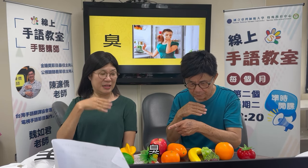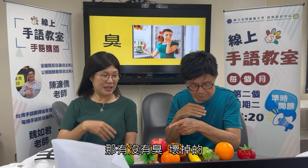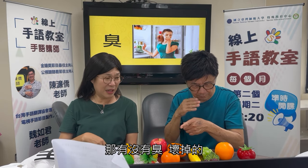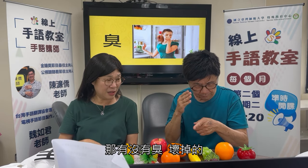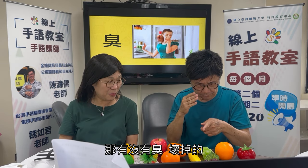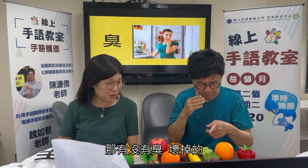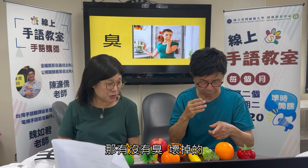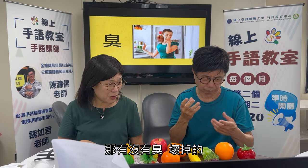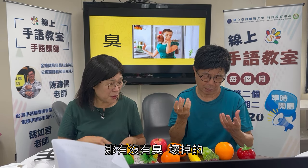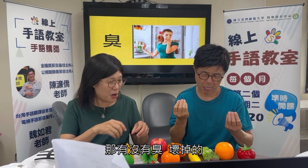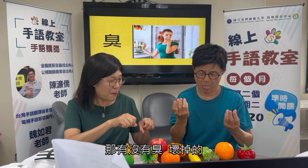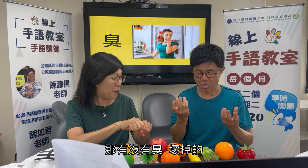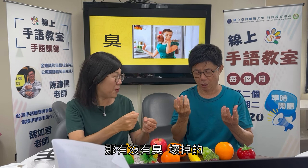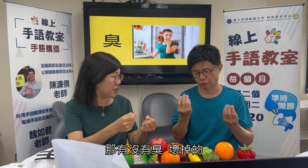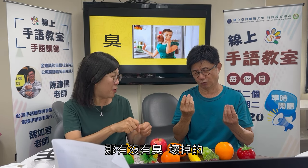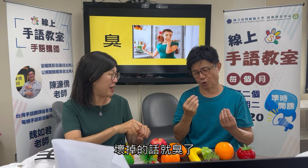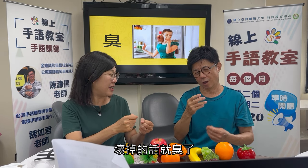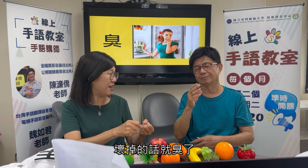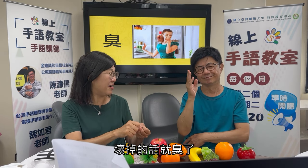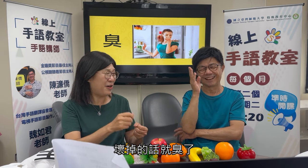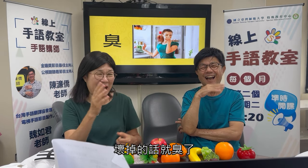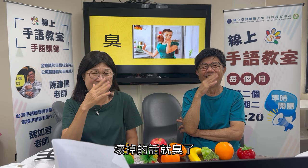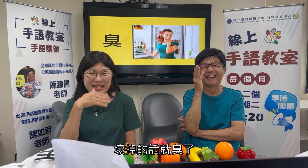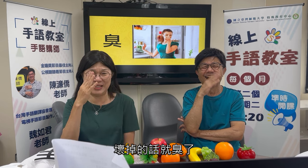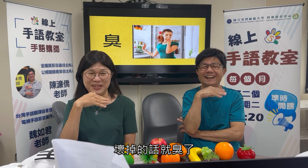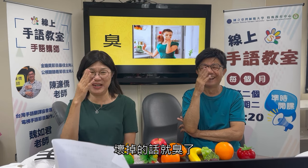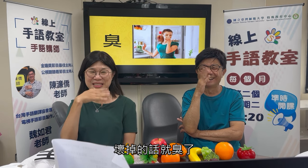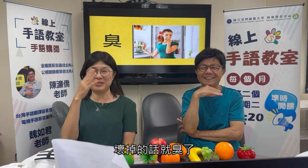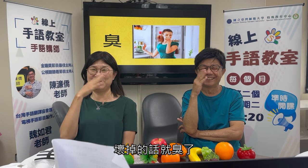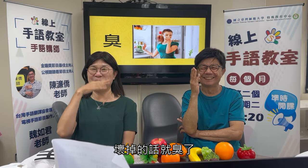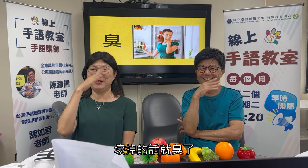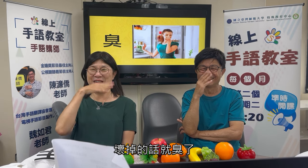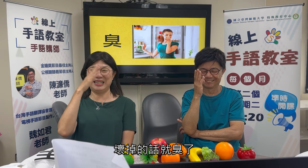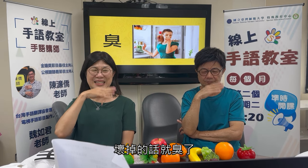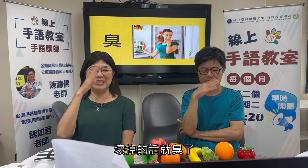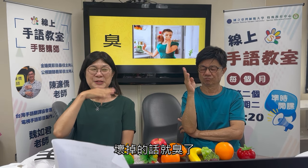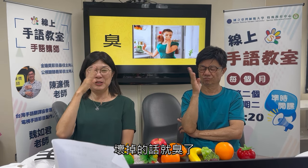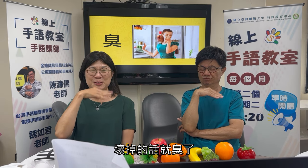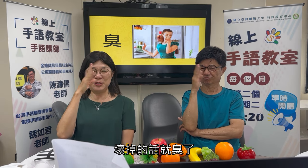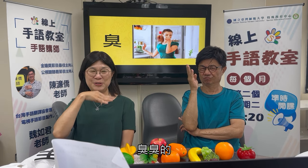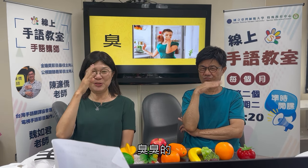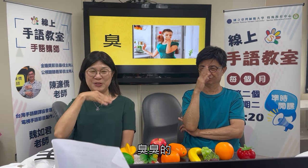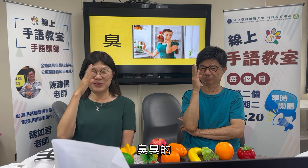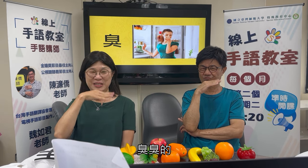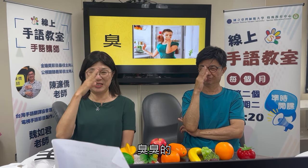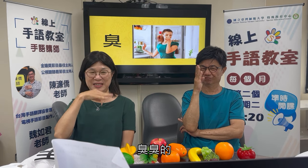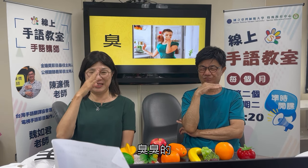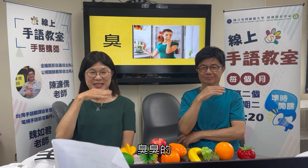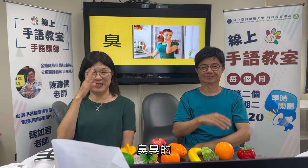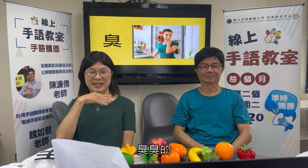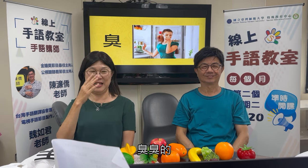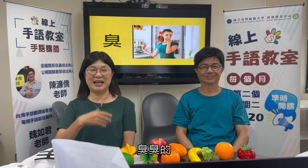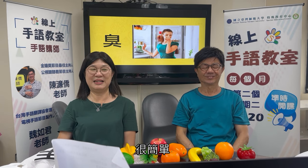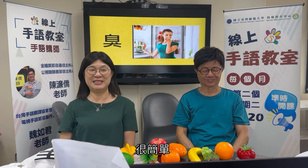那有没有臭？破坏掉，坏掉的话就臭了，臭臭的。好，很简